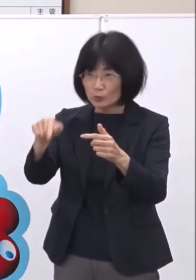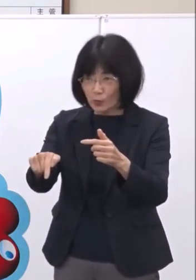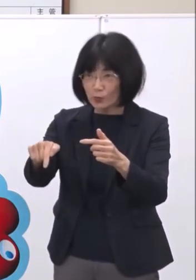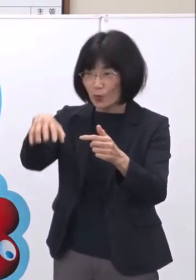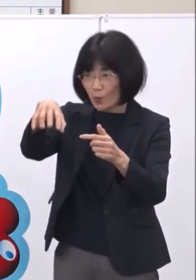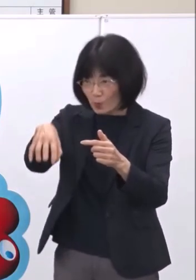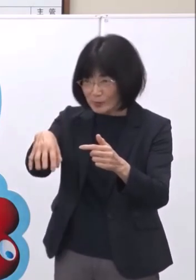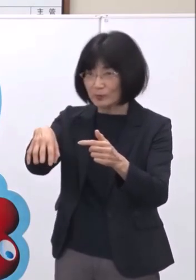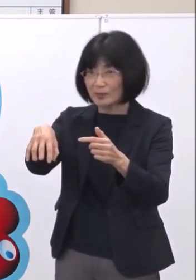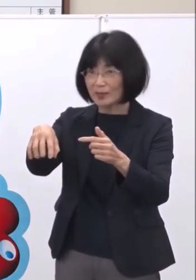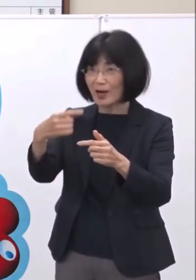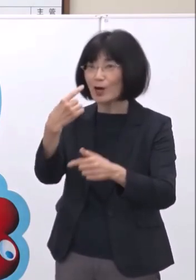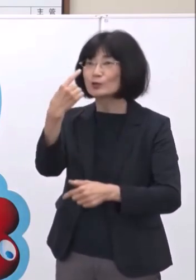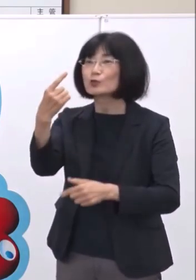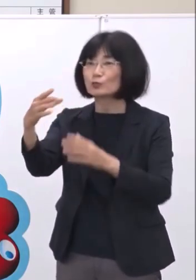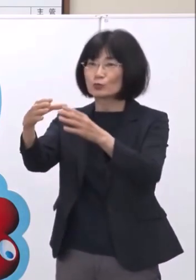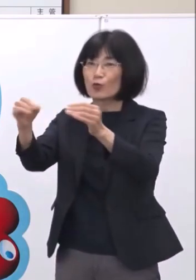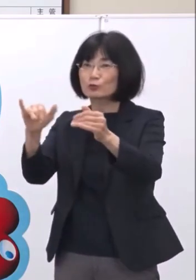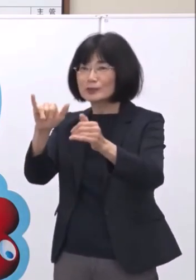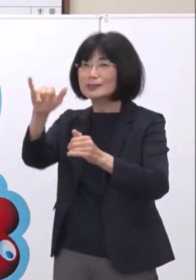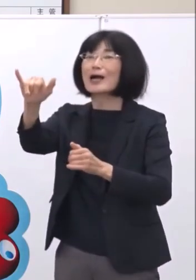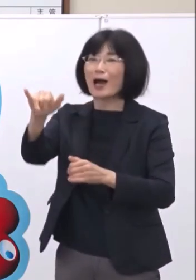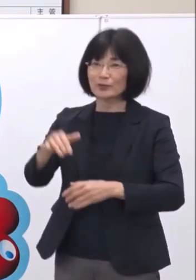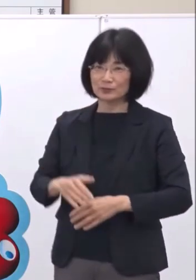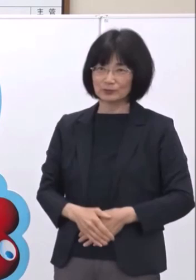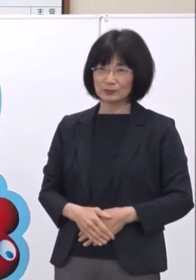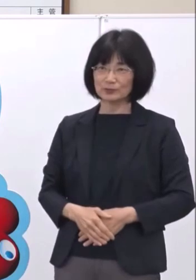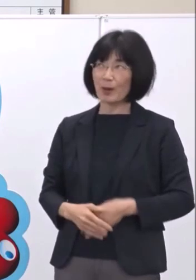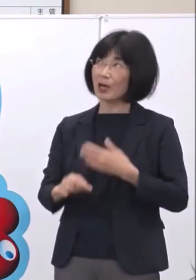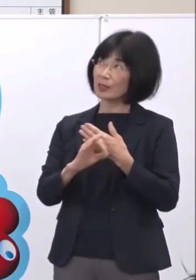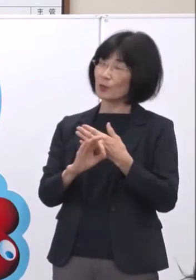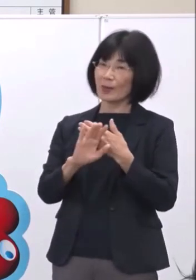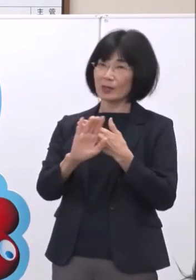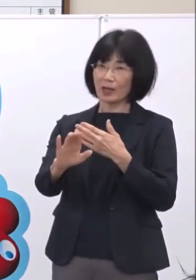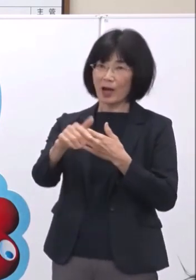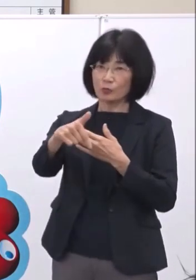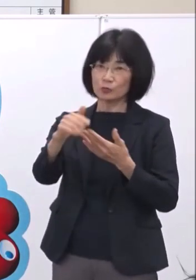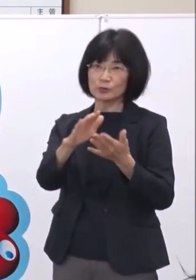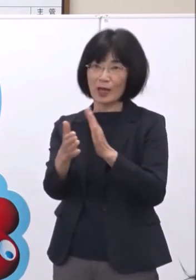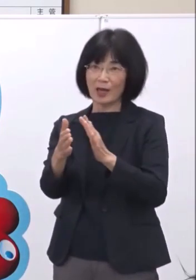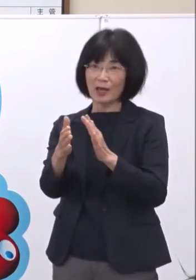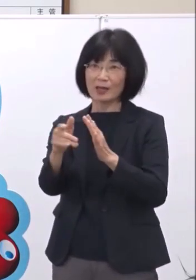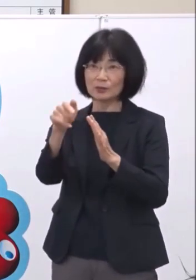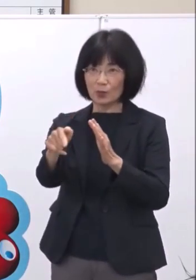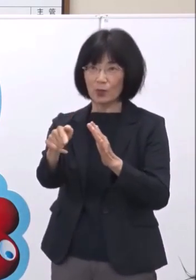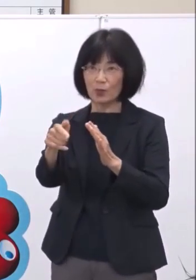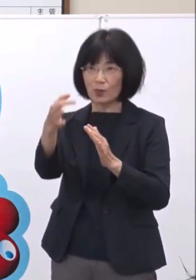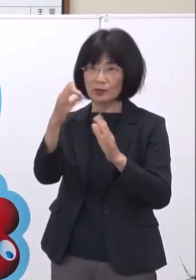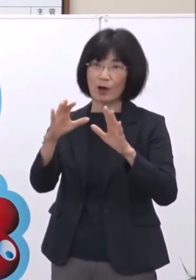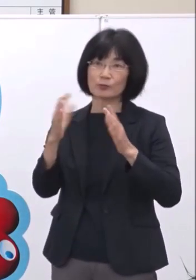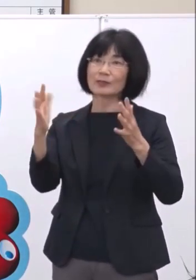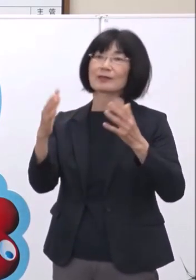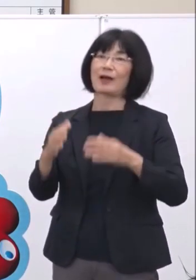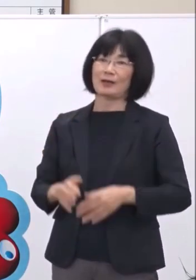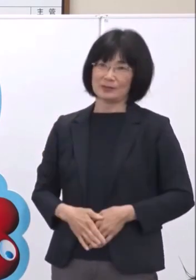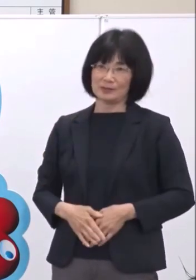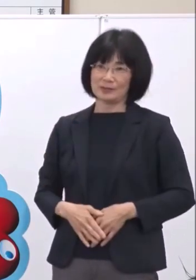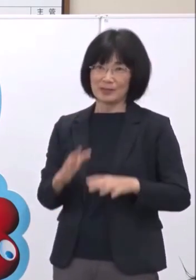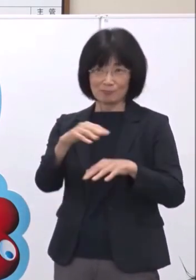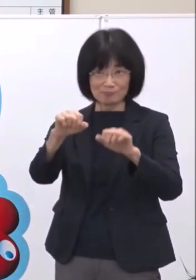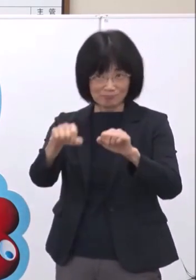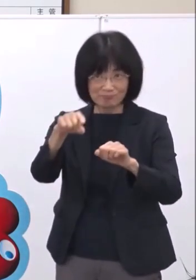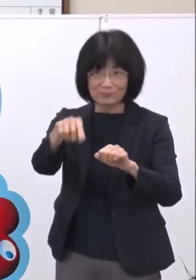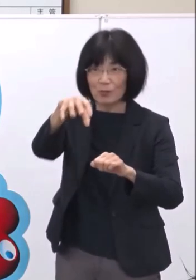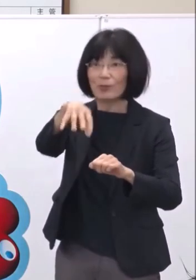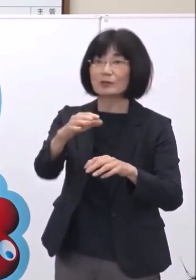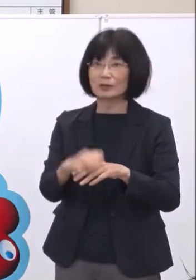が想定されますね。で、例えば他府県の被害を受けてない他府県の方は当然一時避